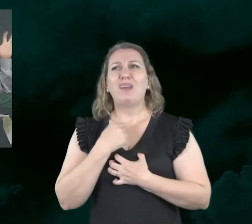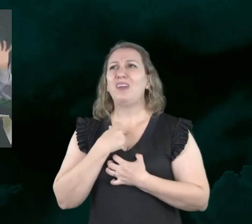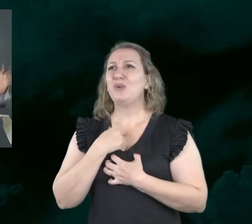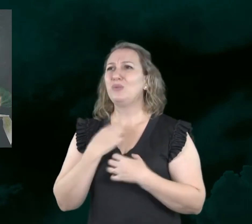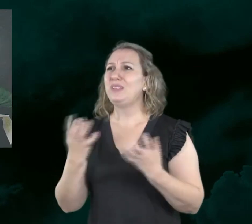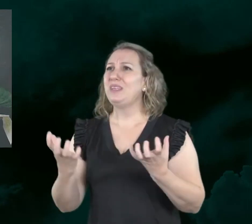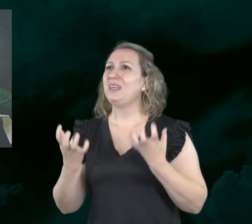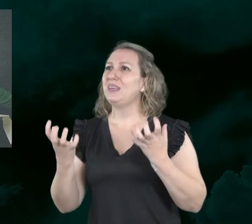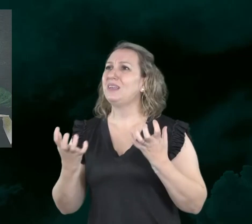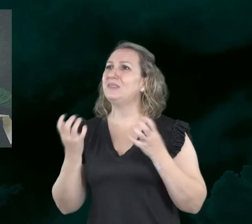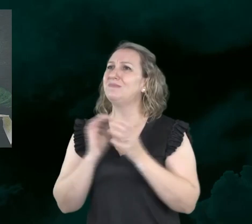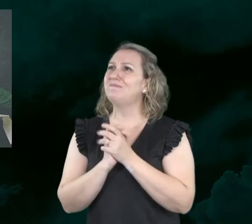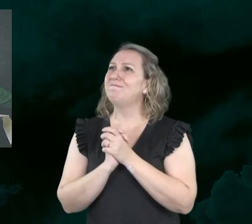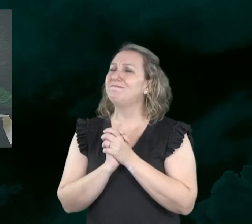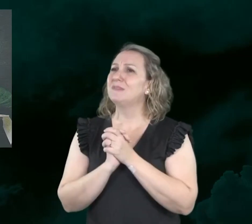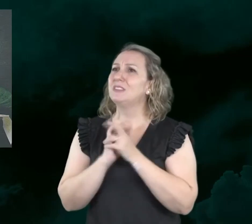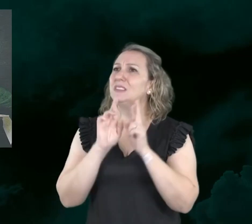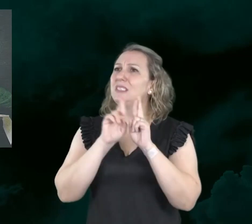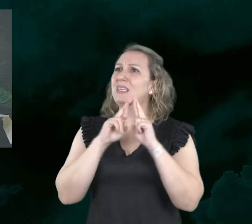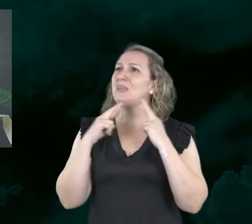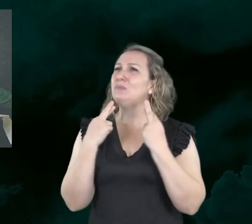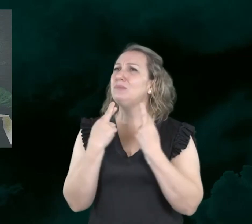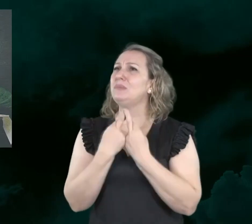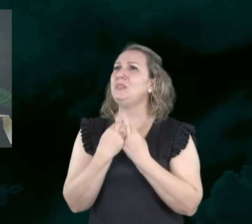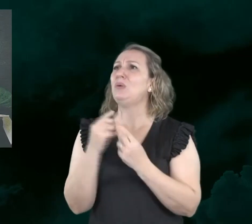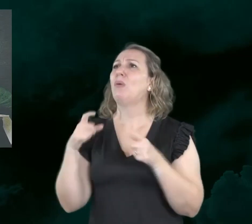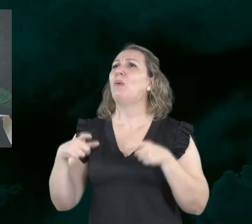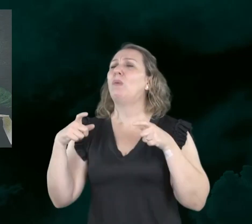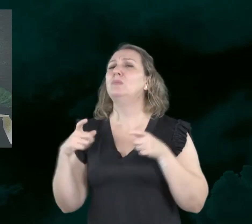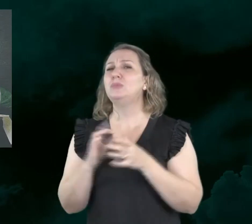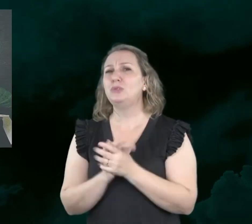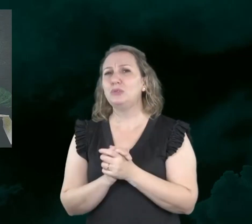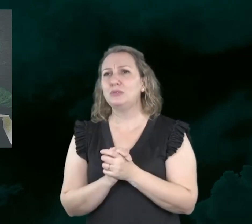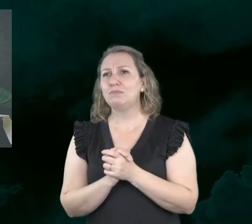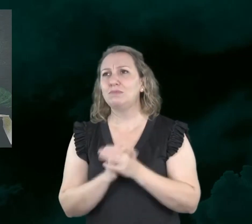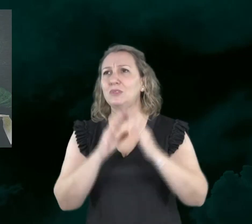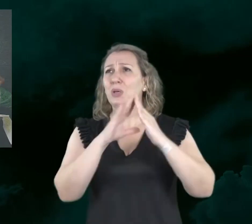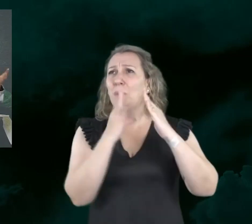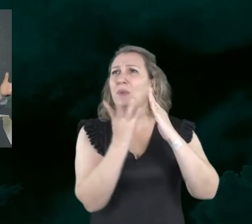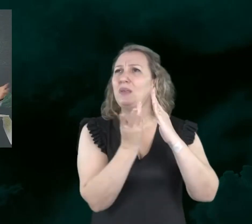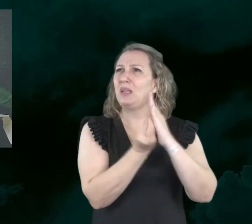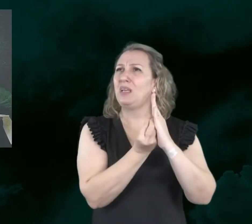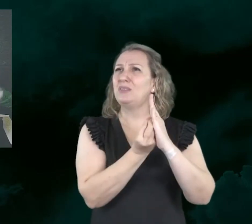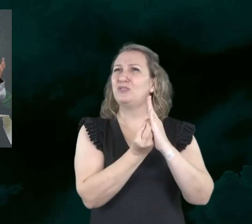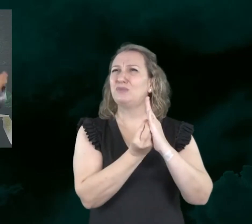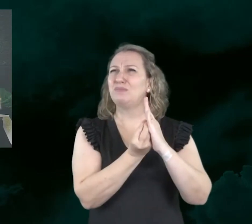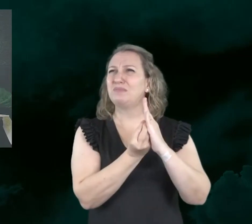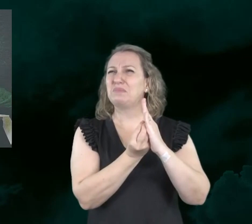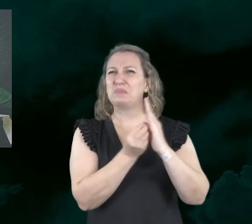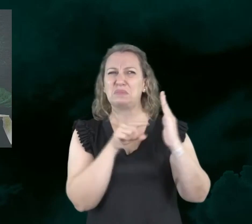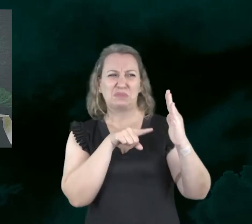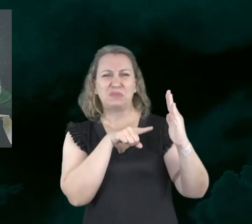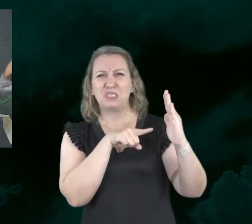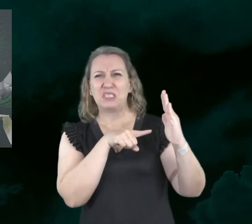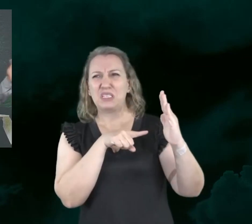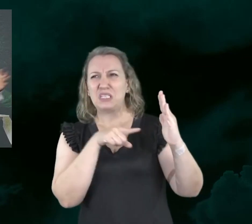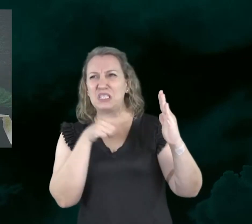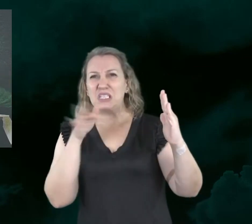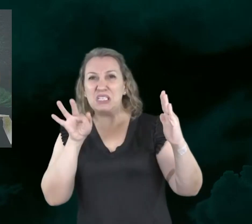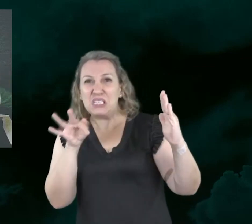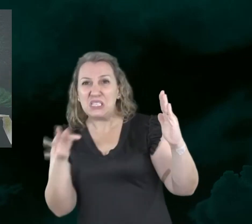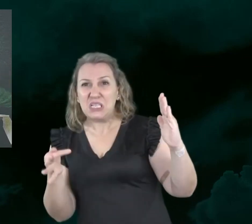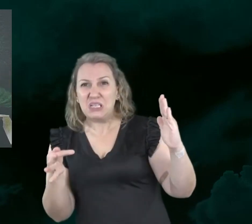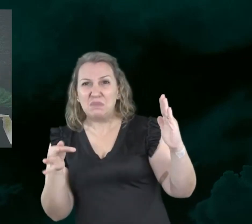religiosa que nós conhecemos. Eles querem ser verdadeiramente cuidados com a palavra de Deus, com uma estrutura